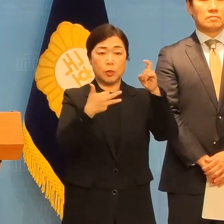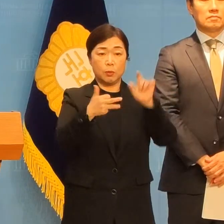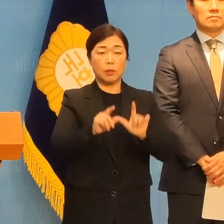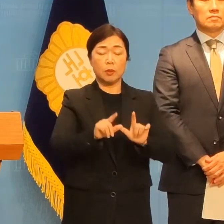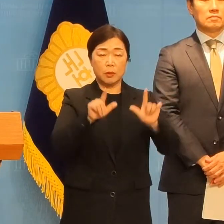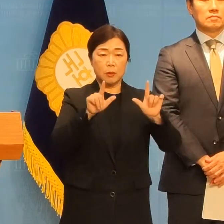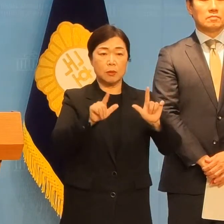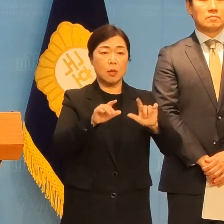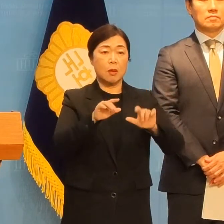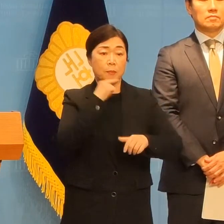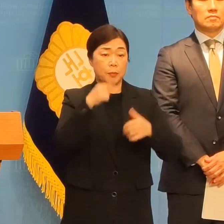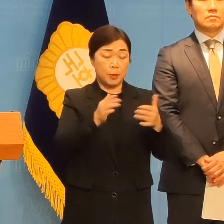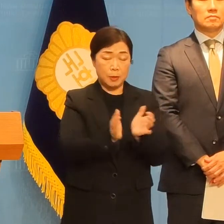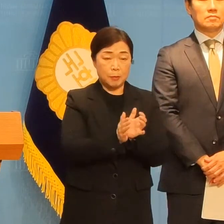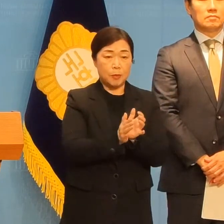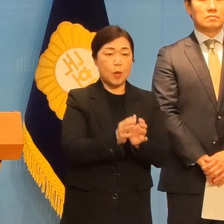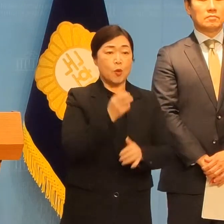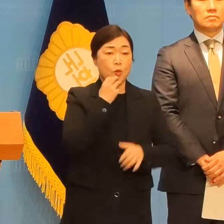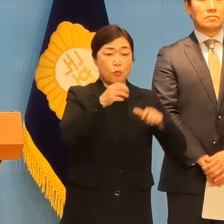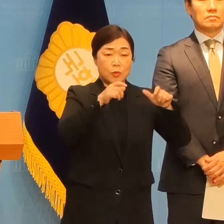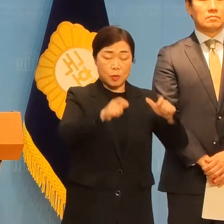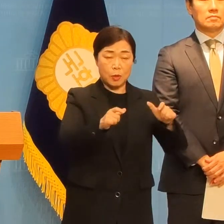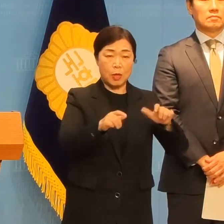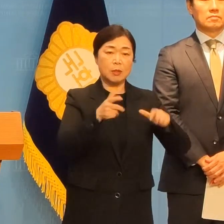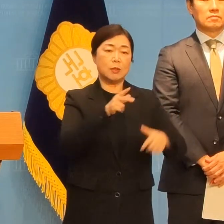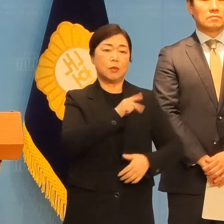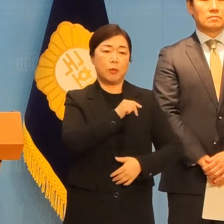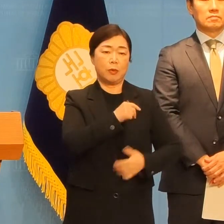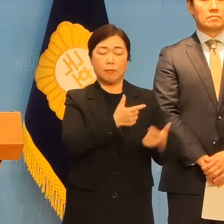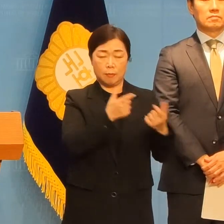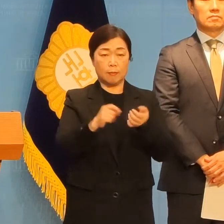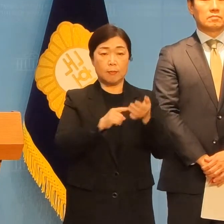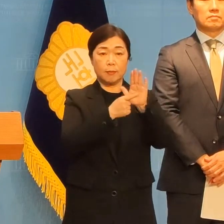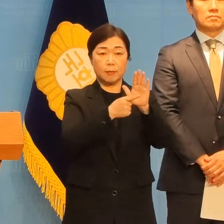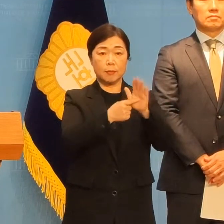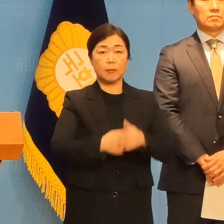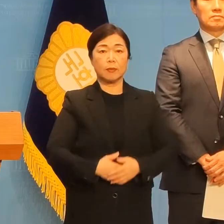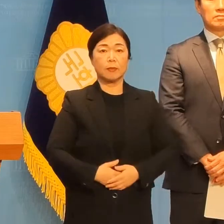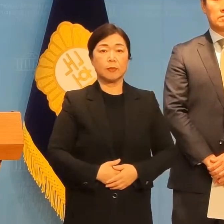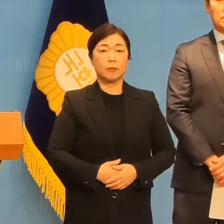18일 국민의힘 서울지역 국회의원 1동.